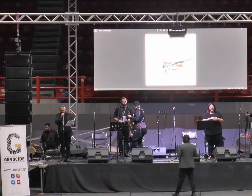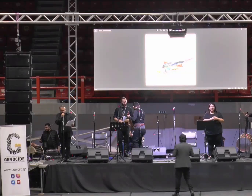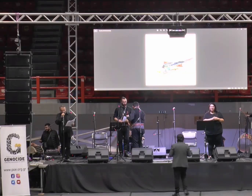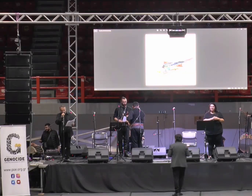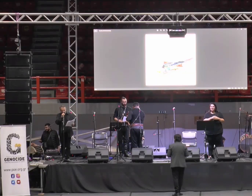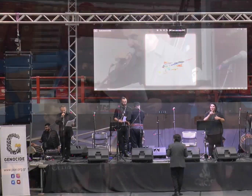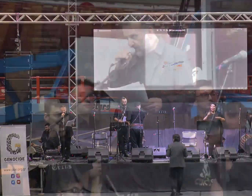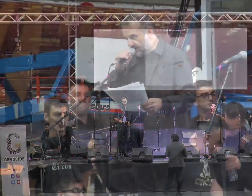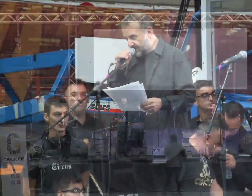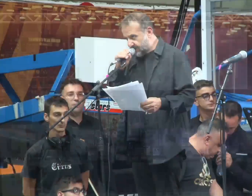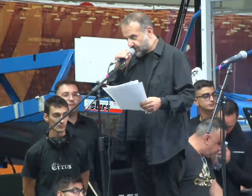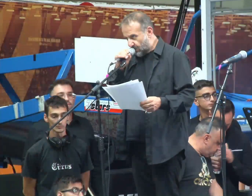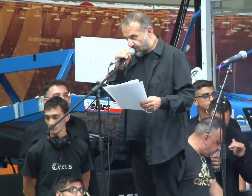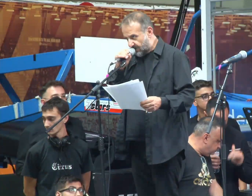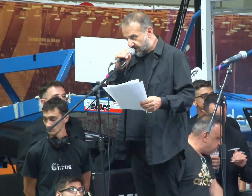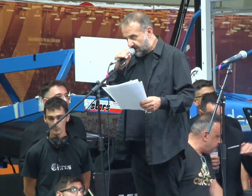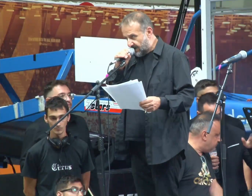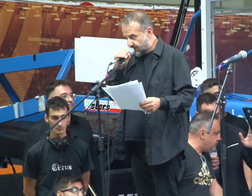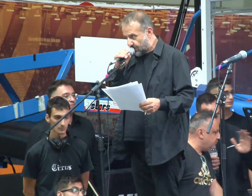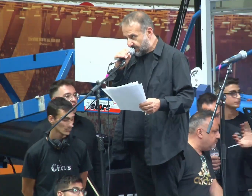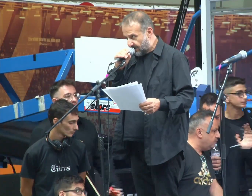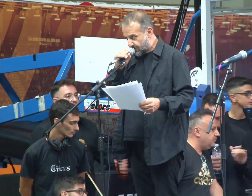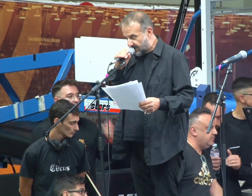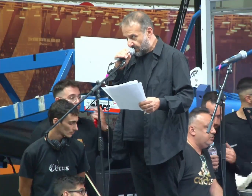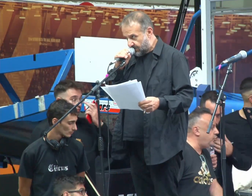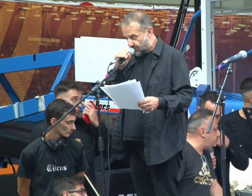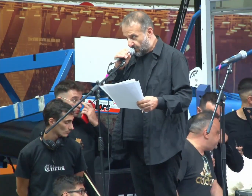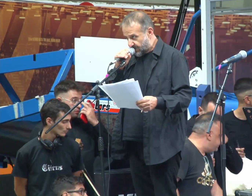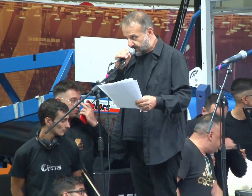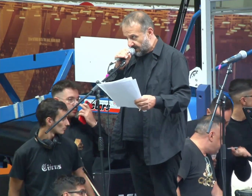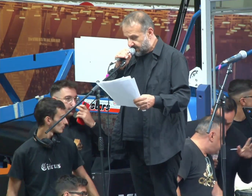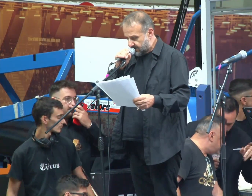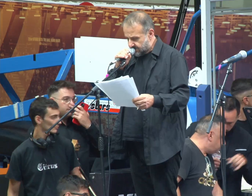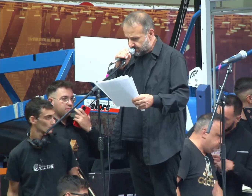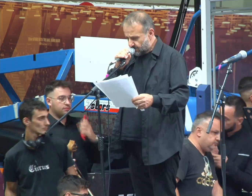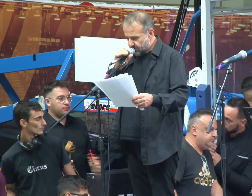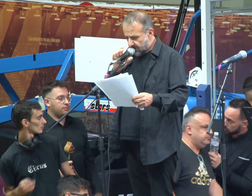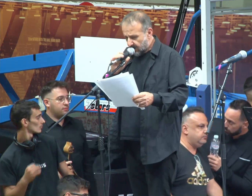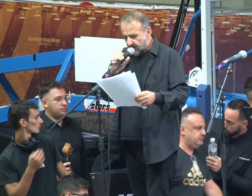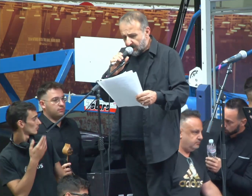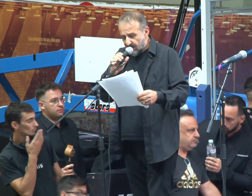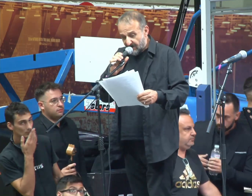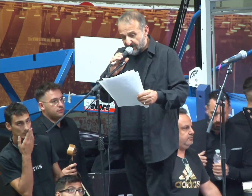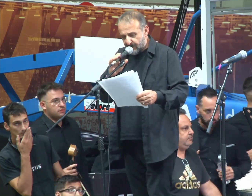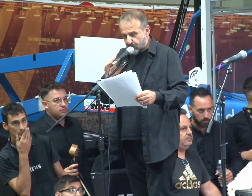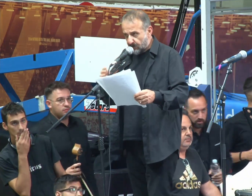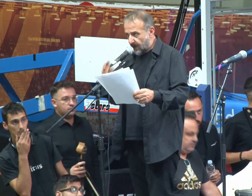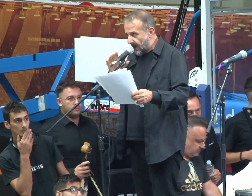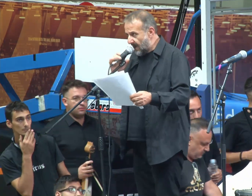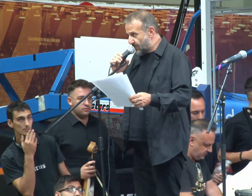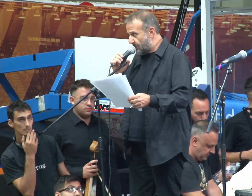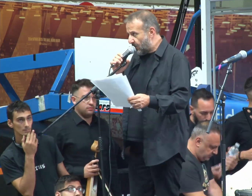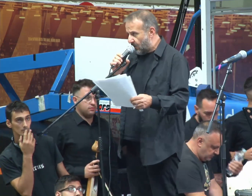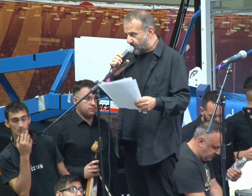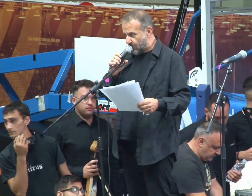Ο πρόεδρος της Παμποντιακής Ομοσπονδίας, κ. Γιώργος Βαρυθμιάδης, και ο δήμαρχος Πατρών, κ. Κώστας Πελετής, θα βραβεύσουν